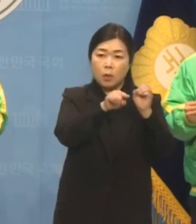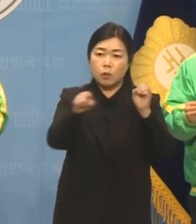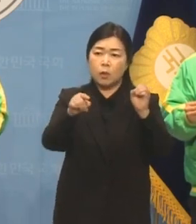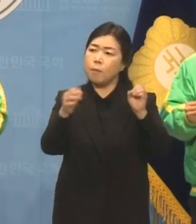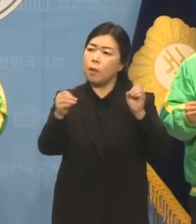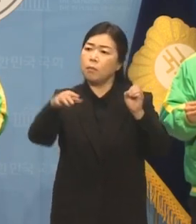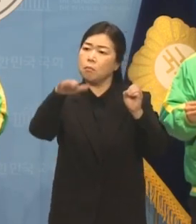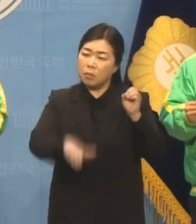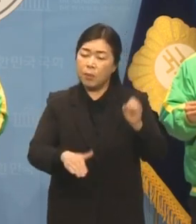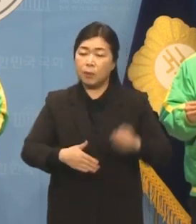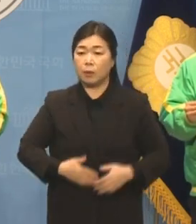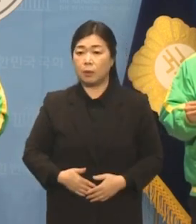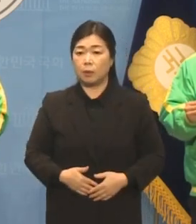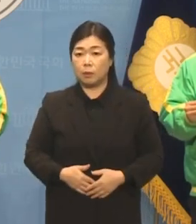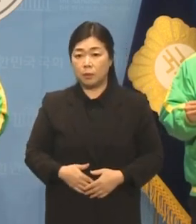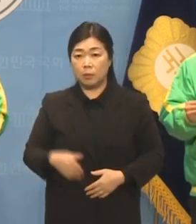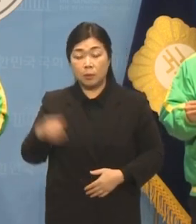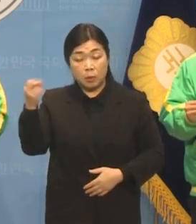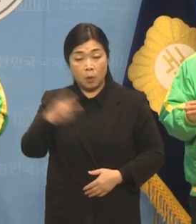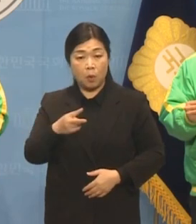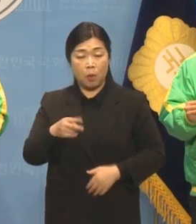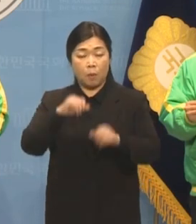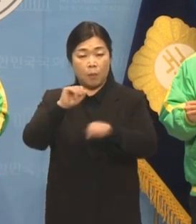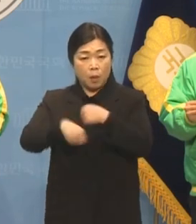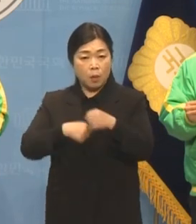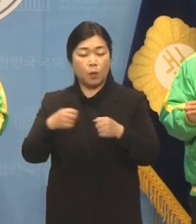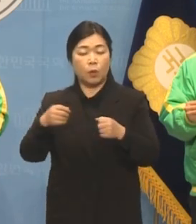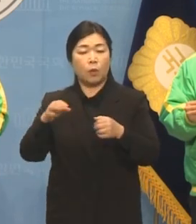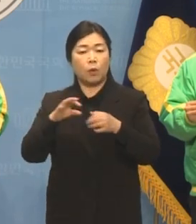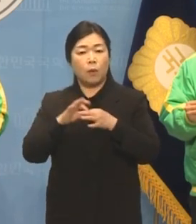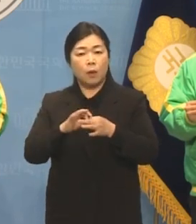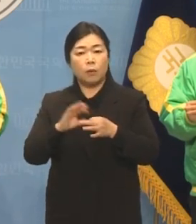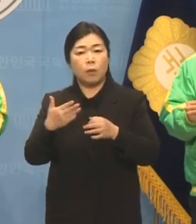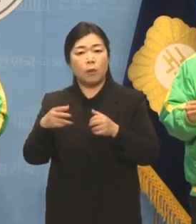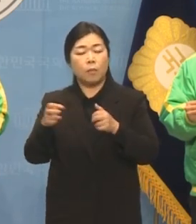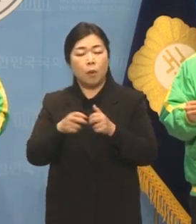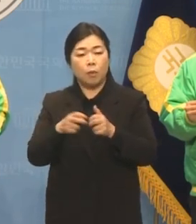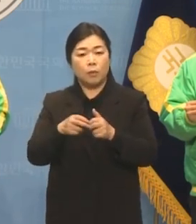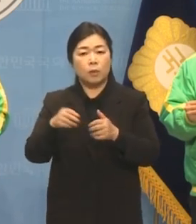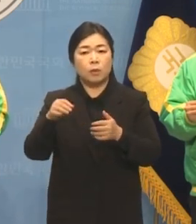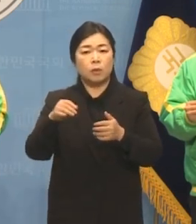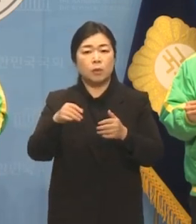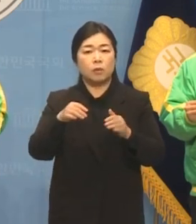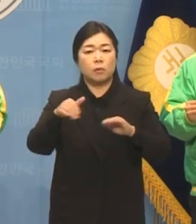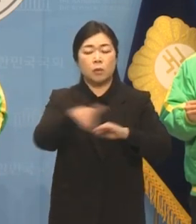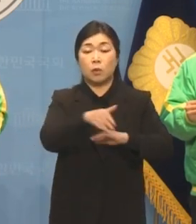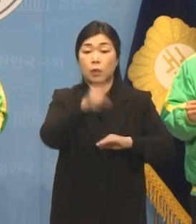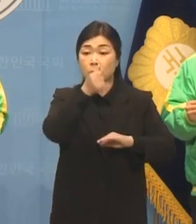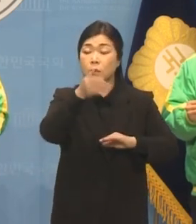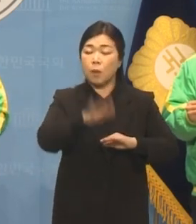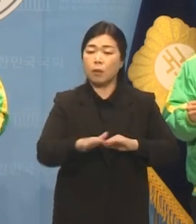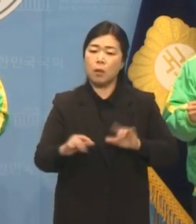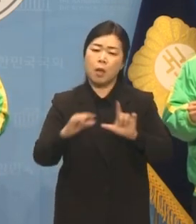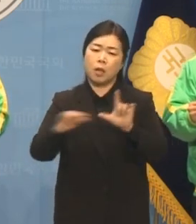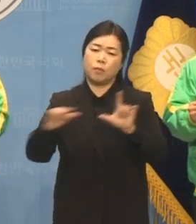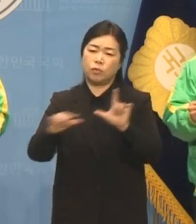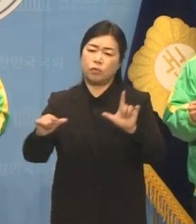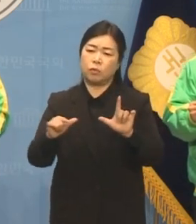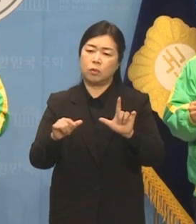등의 반려동물 의료 지원 정책이 있지만 일부 저소득층 등에만 국한되어 있습니다.